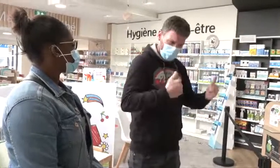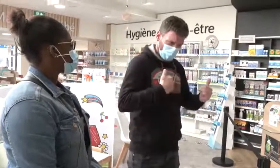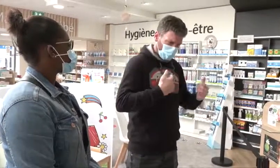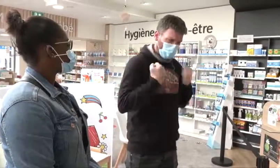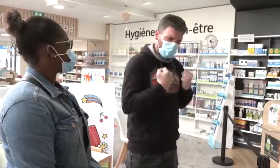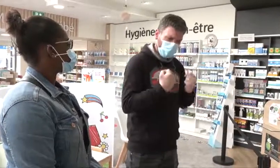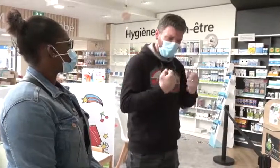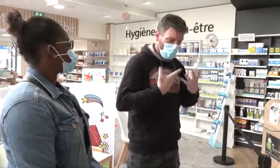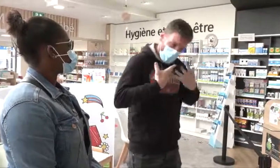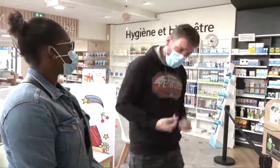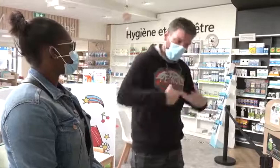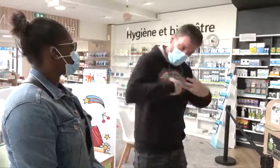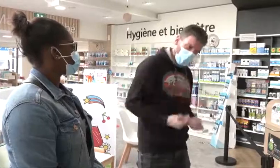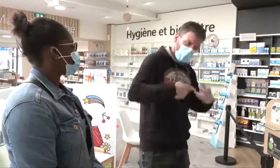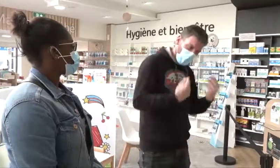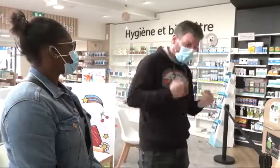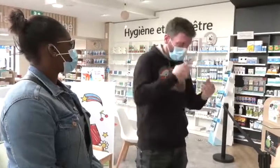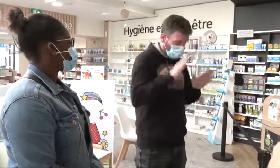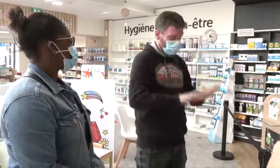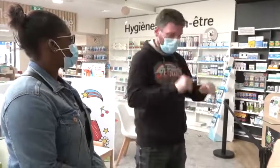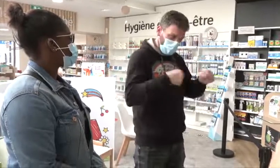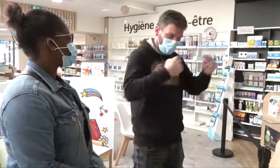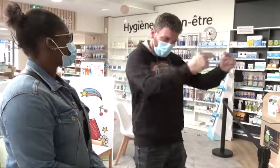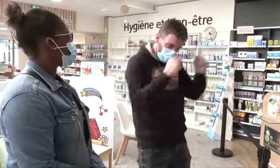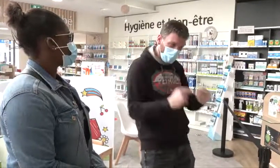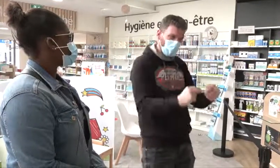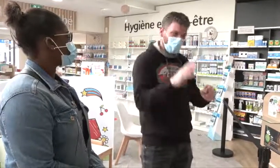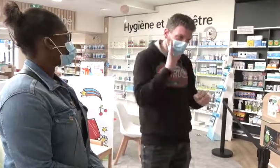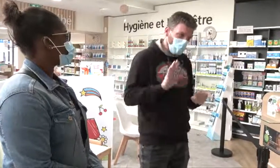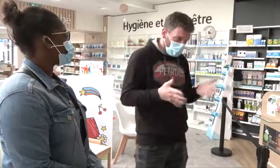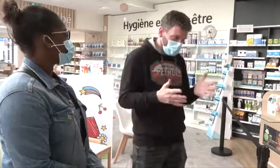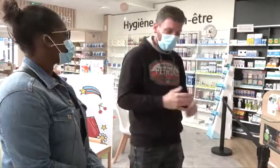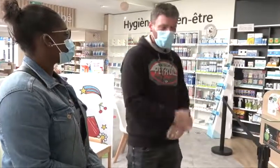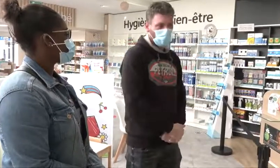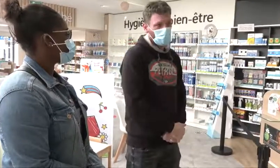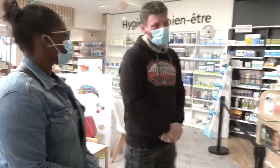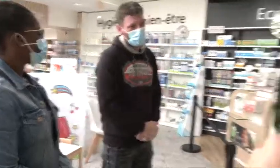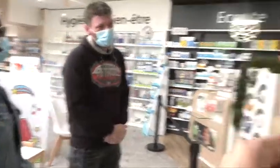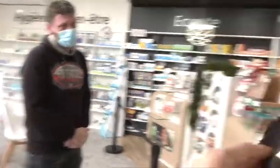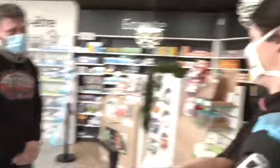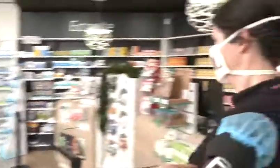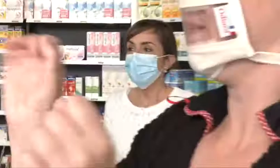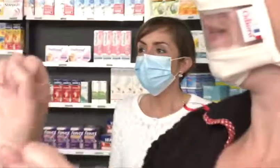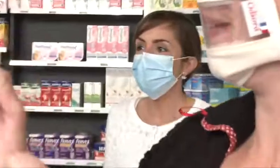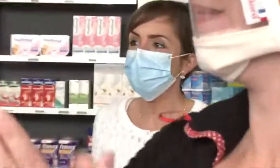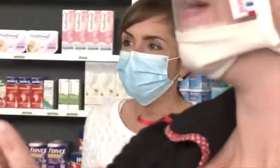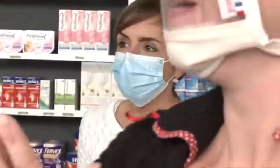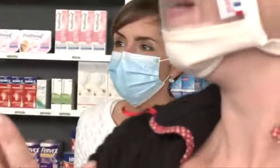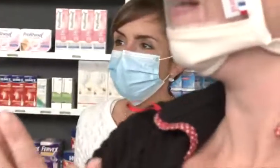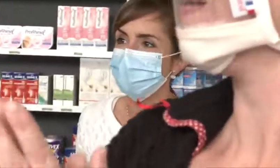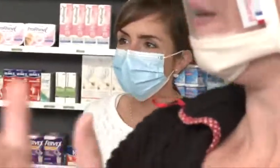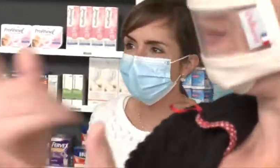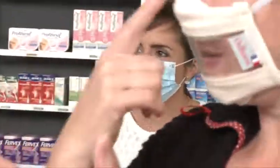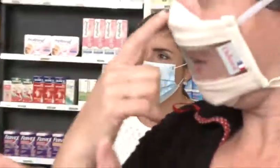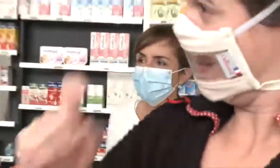je sens que je me sens fatiguée, je me sens pas bien, enfin, pour m'aider un peu à remonter la pente. Oui, tout à fait.